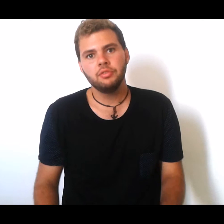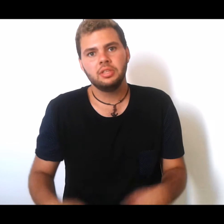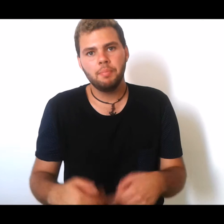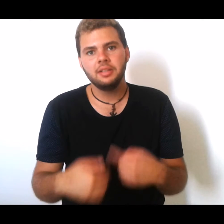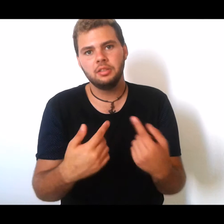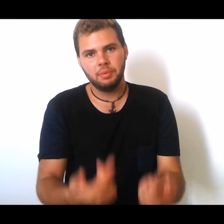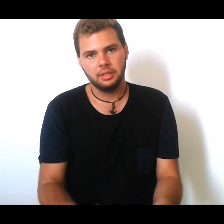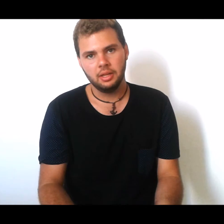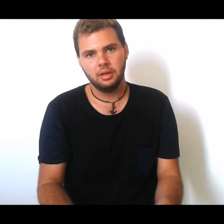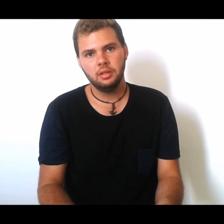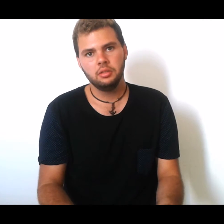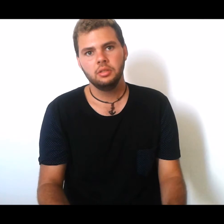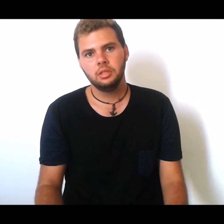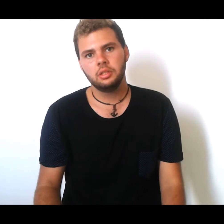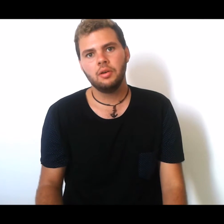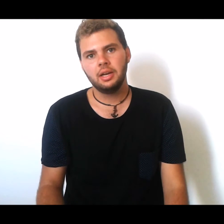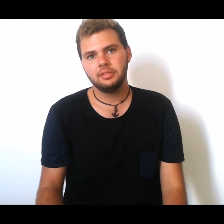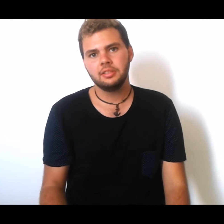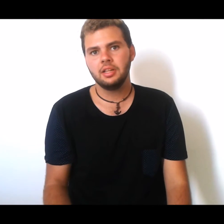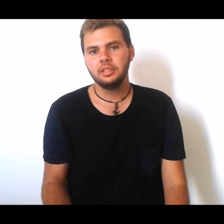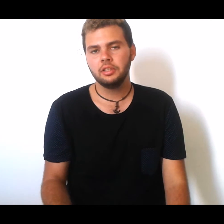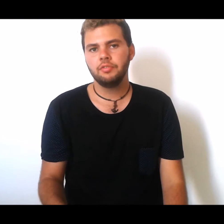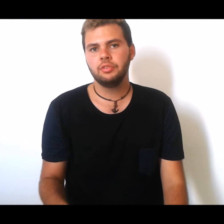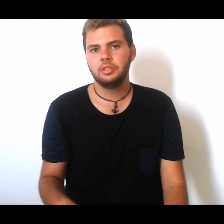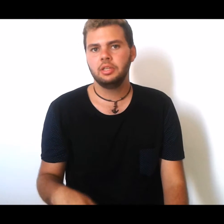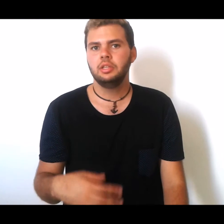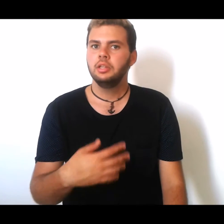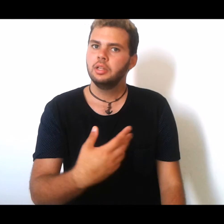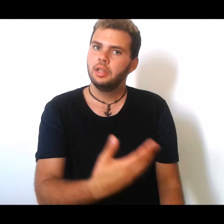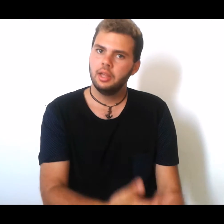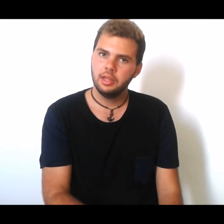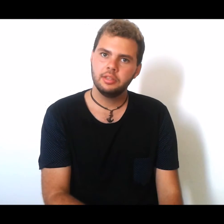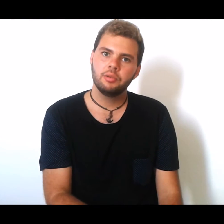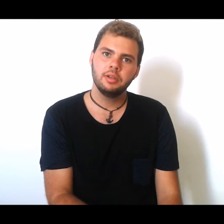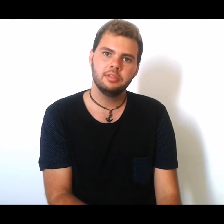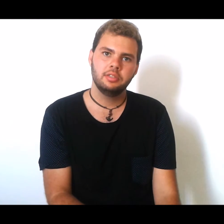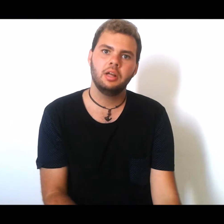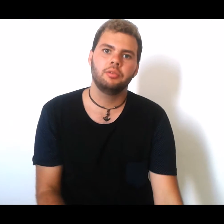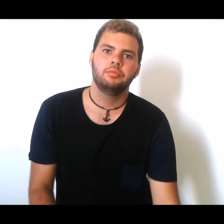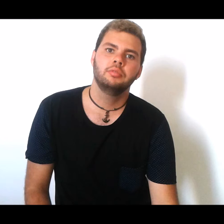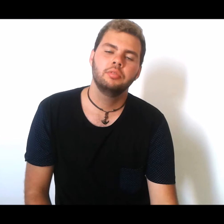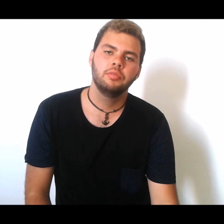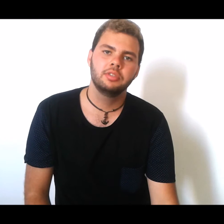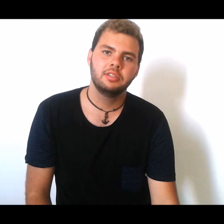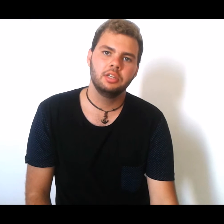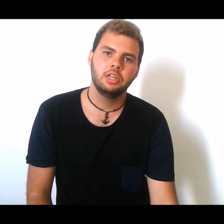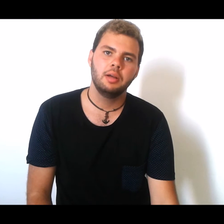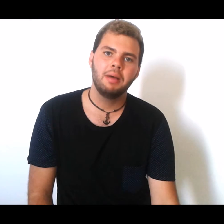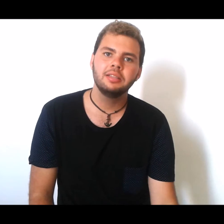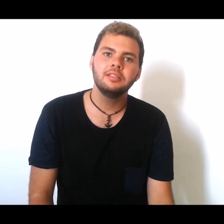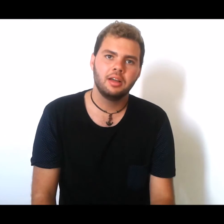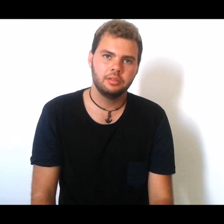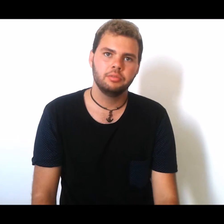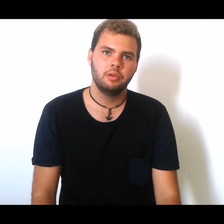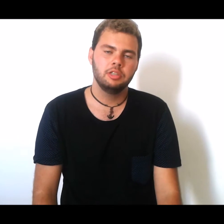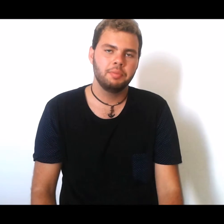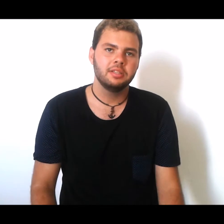você participar dela, então há necessidade de que você entre com esse sinal, você seja batizado, uma espécie